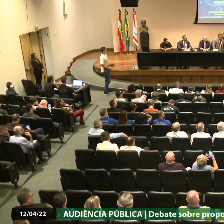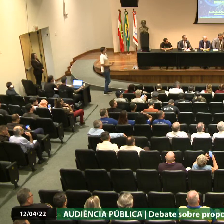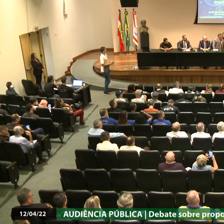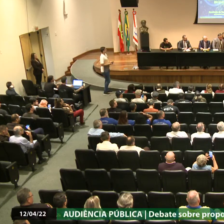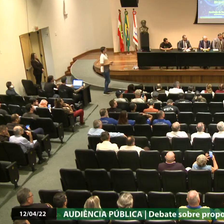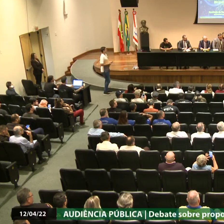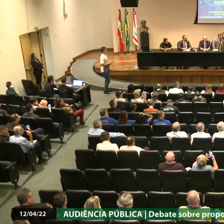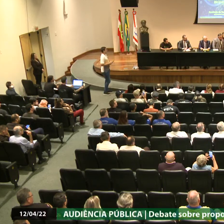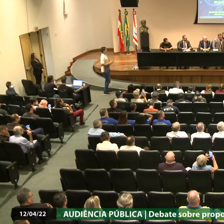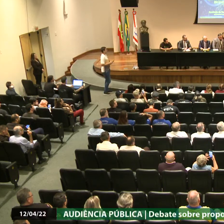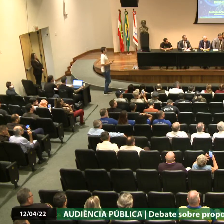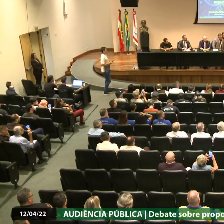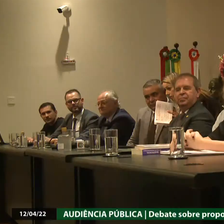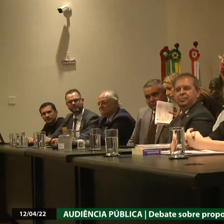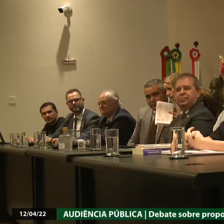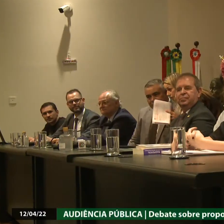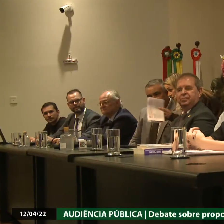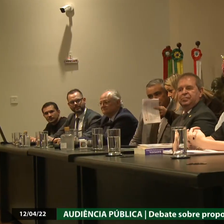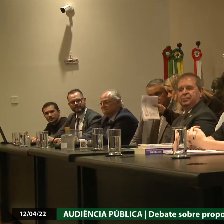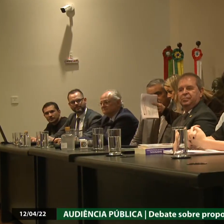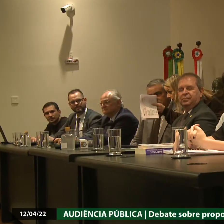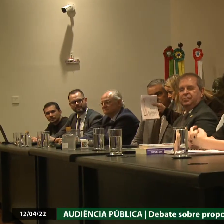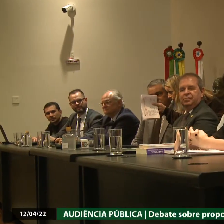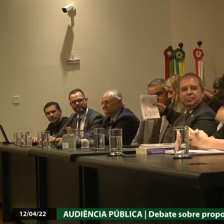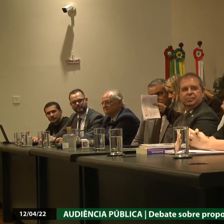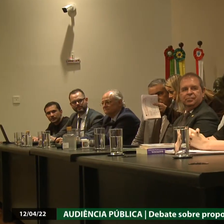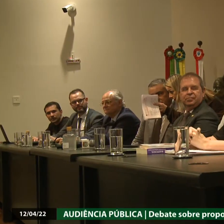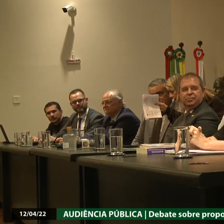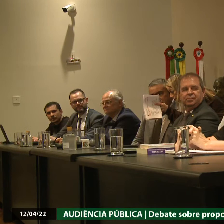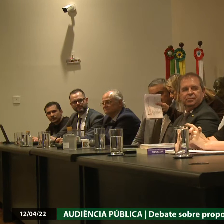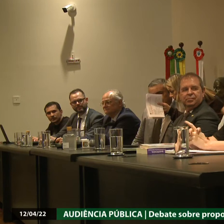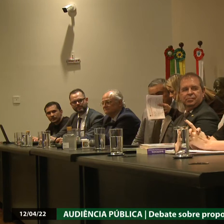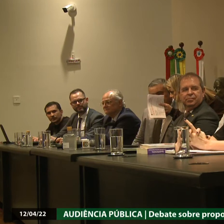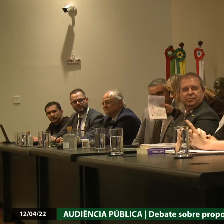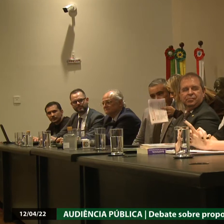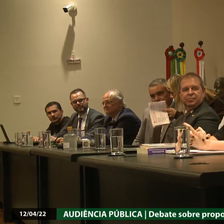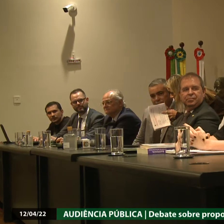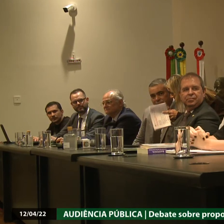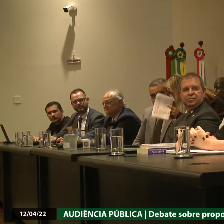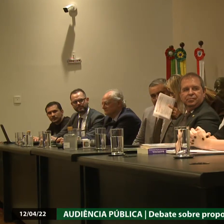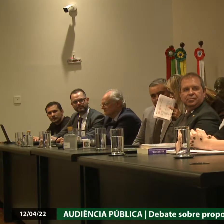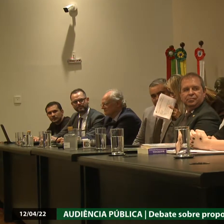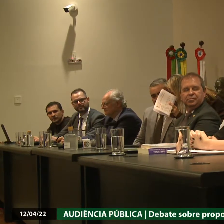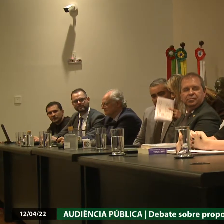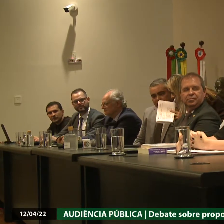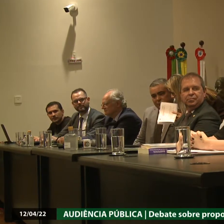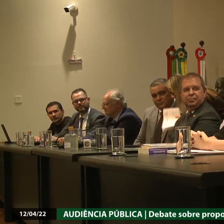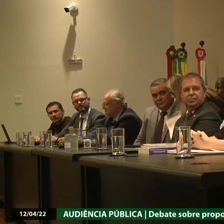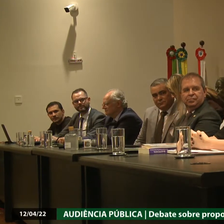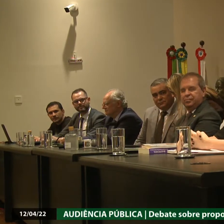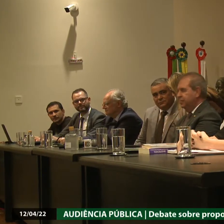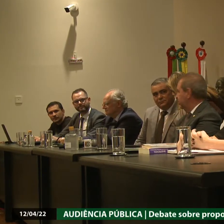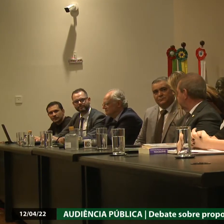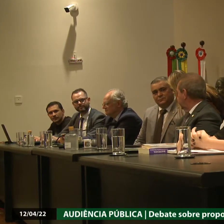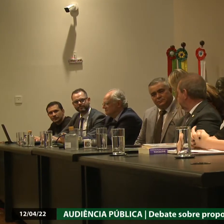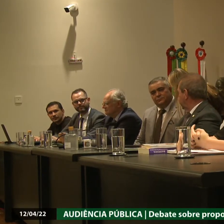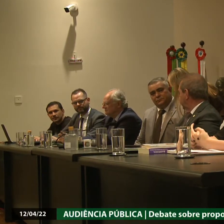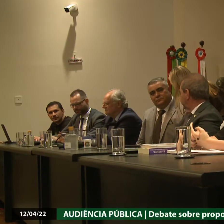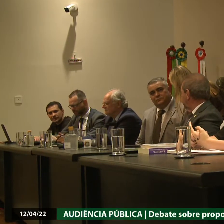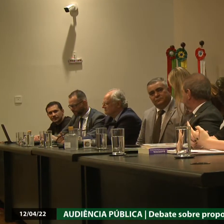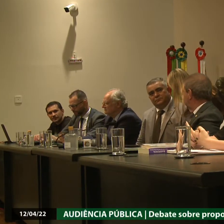Safe o Lima o deputado Maurício A Júlia pré-candidato também todos vocês o